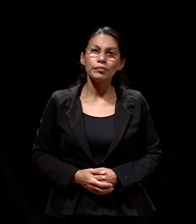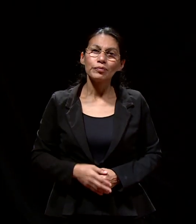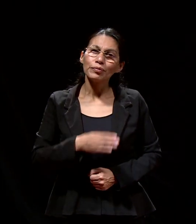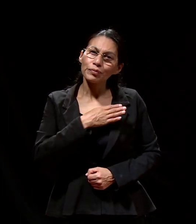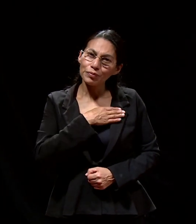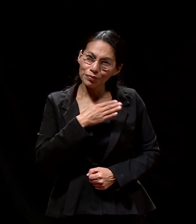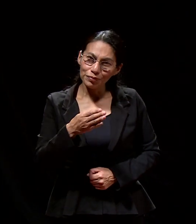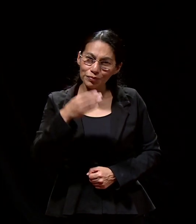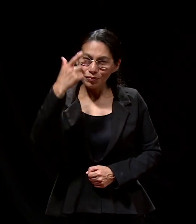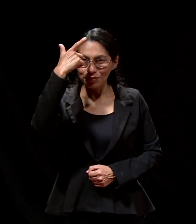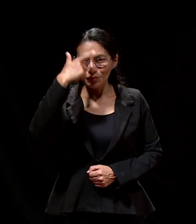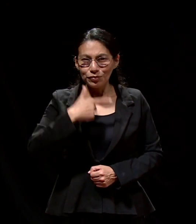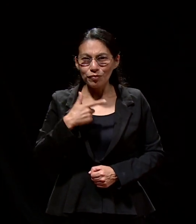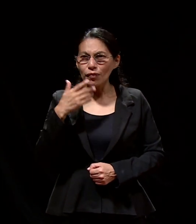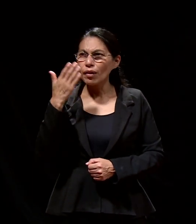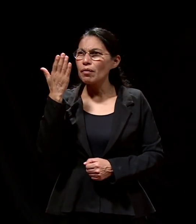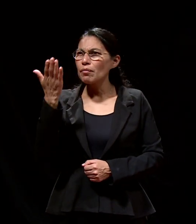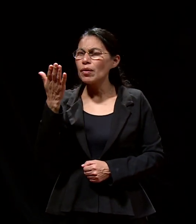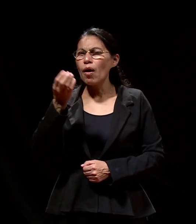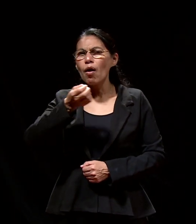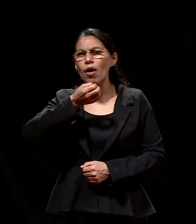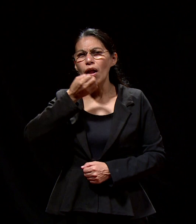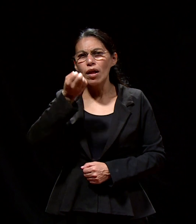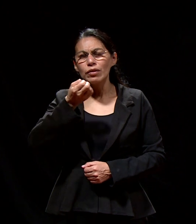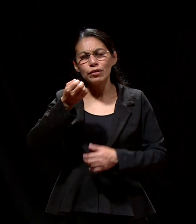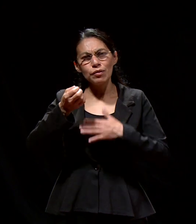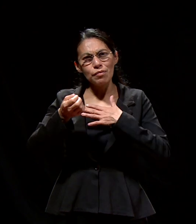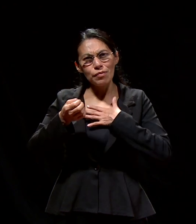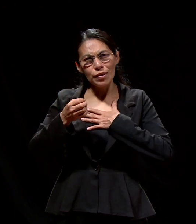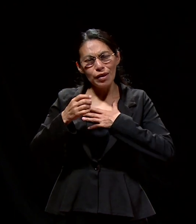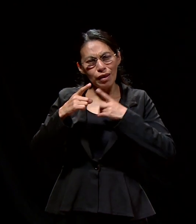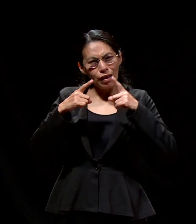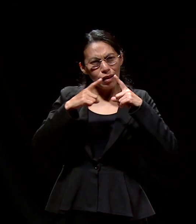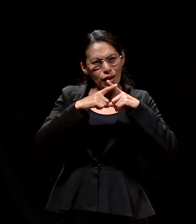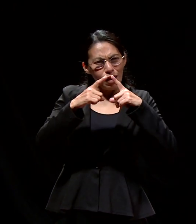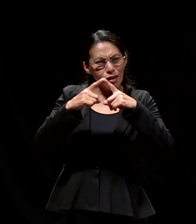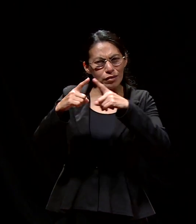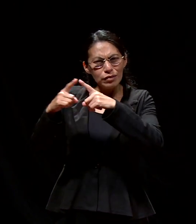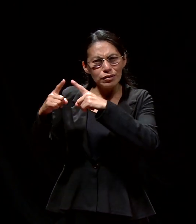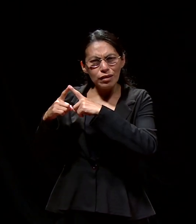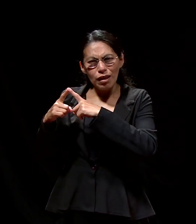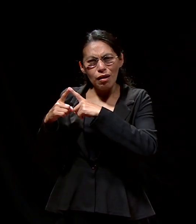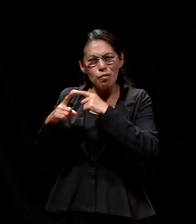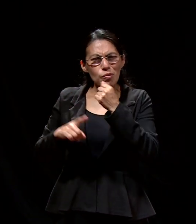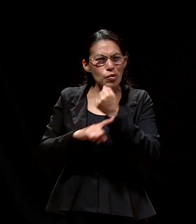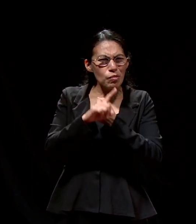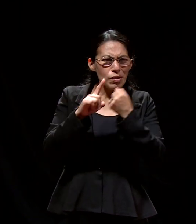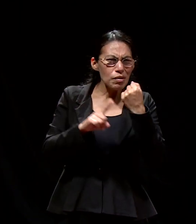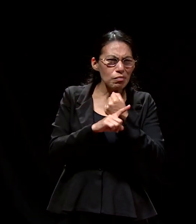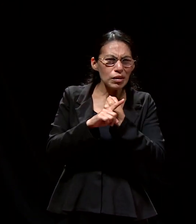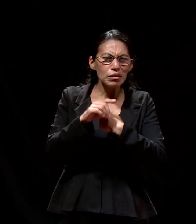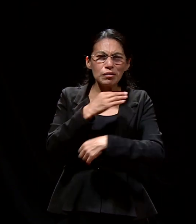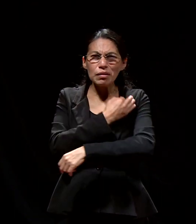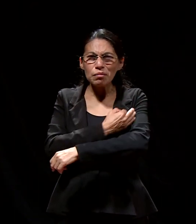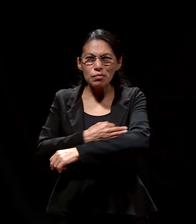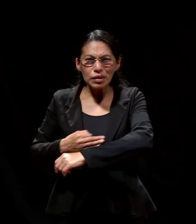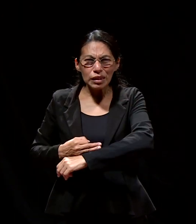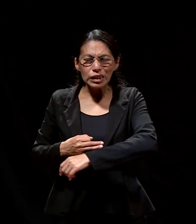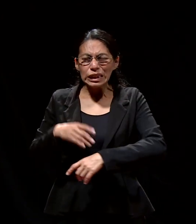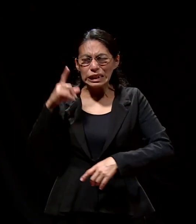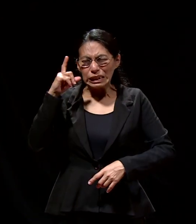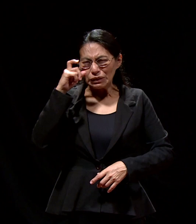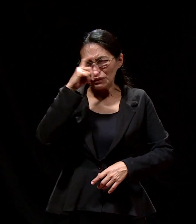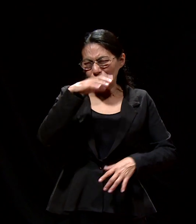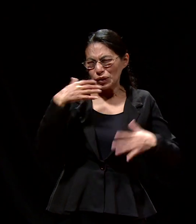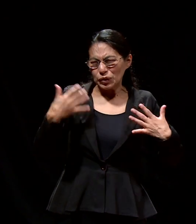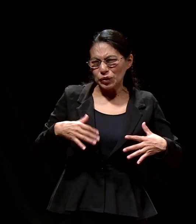buenas noches pido oración por mi iglesia hay muchos conflictos entre familias el enemigo está atacando